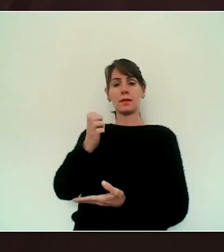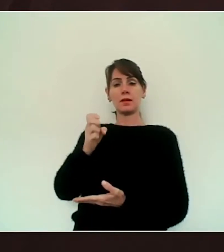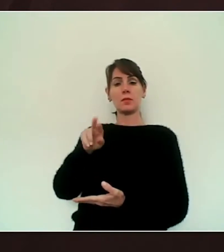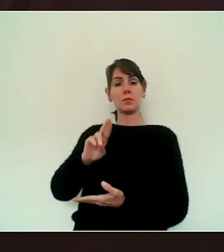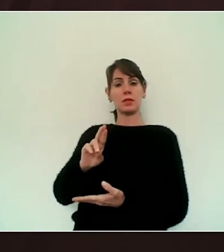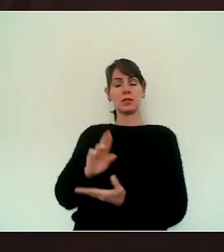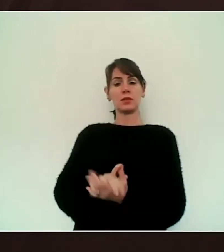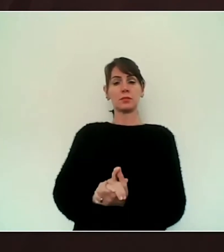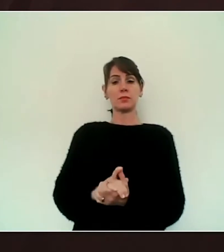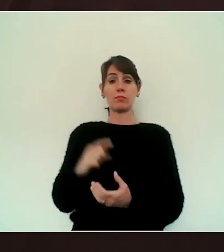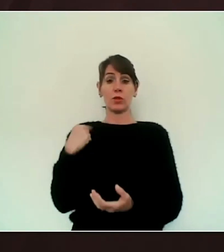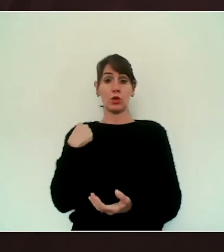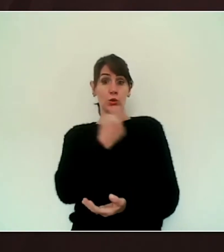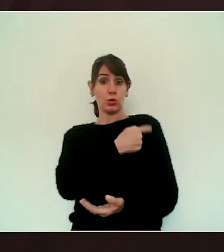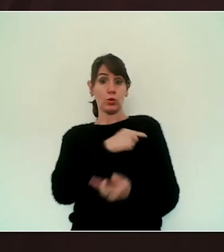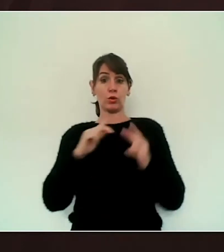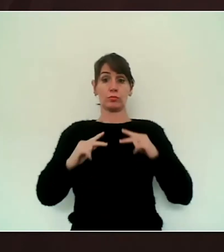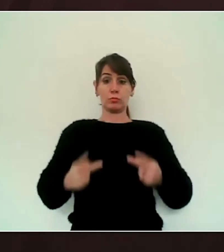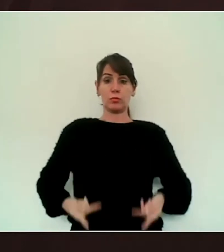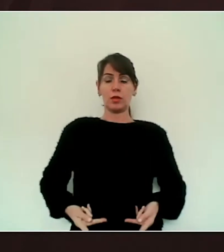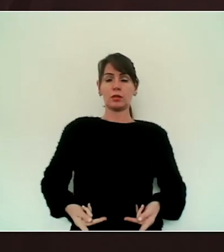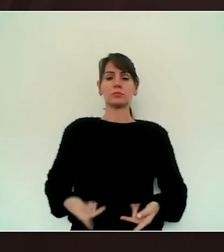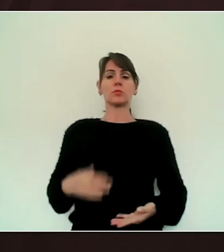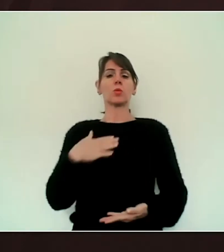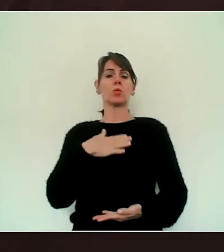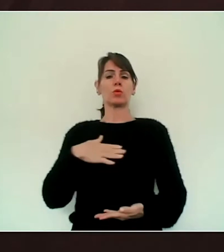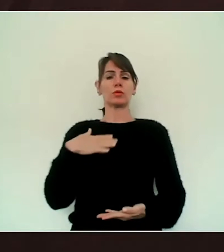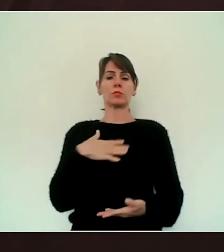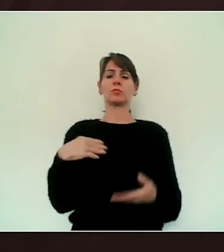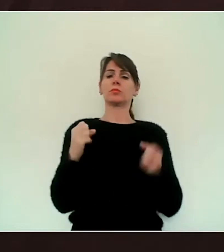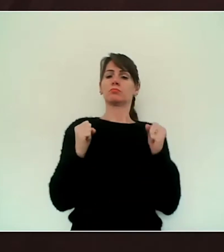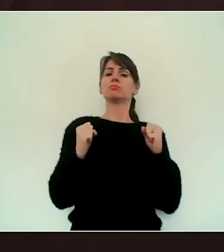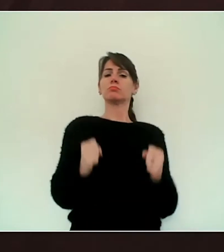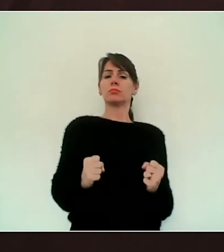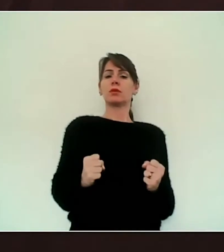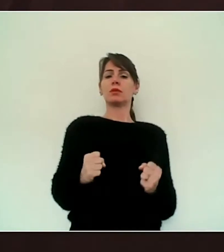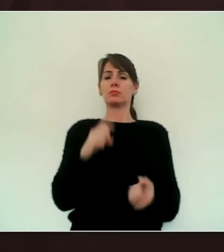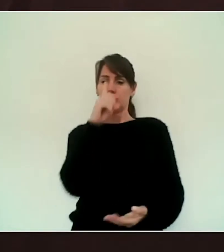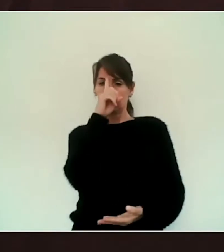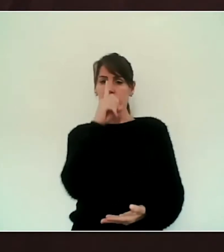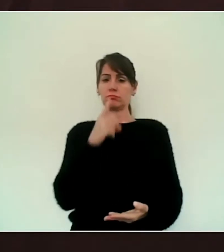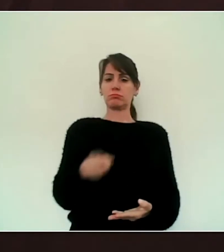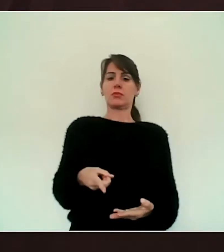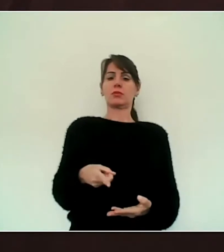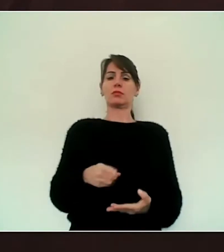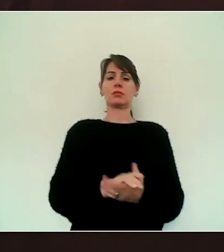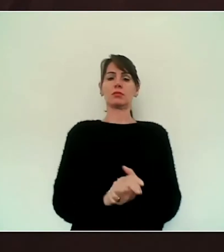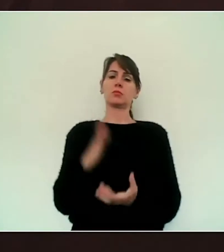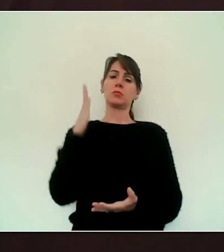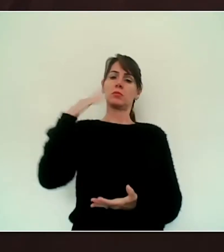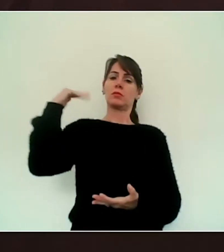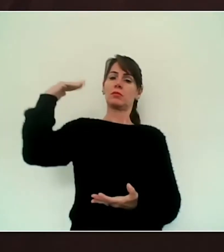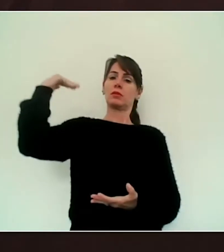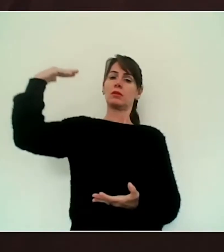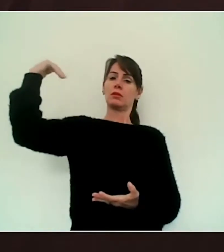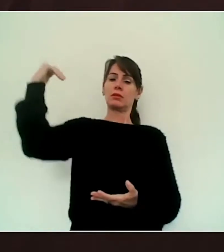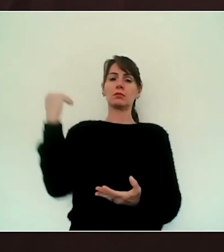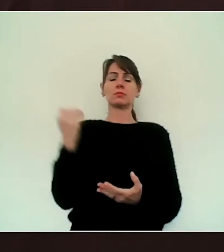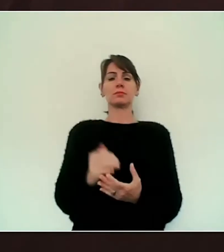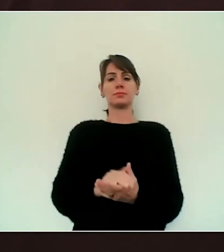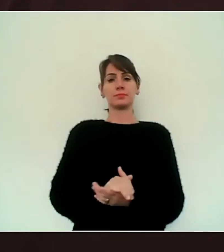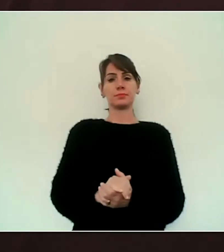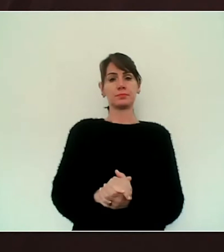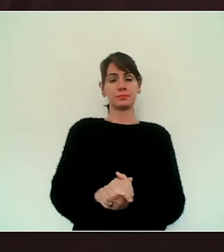gosta de títulos. Né? A natureza humana gosta de autoridade. E com